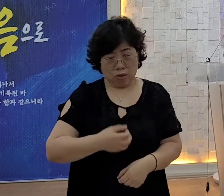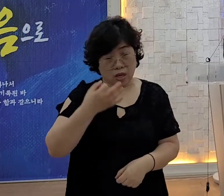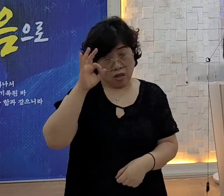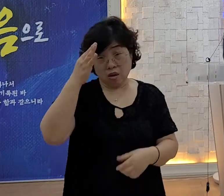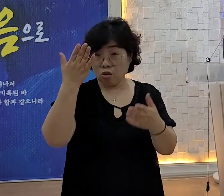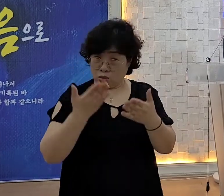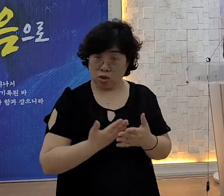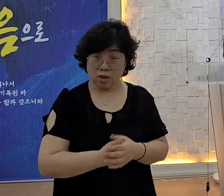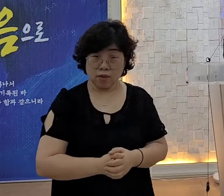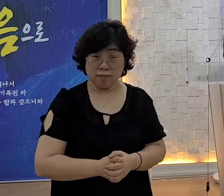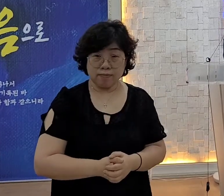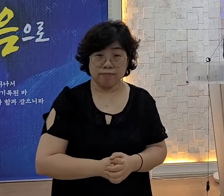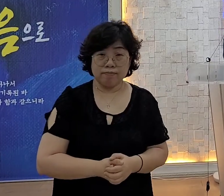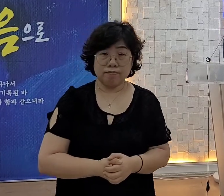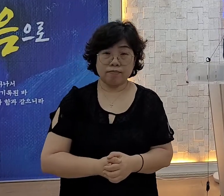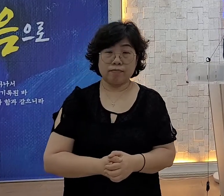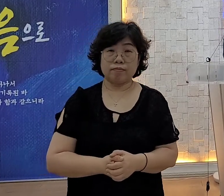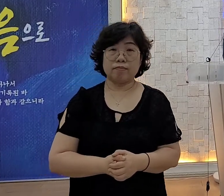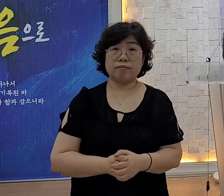나옵니다.